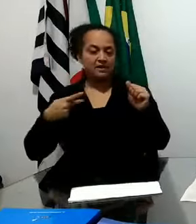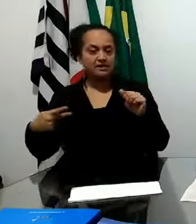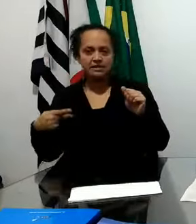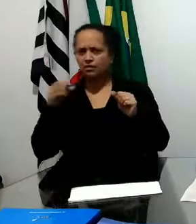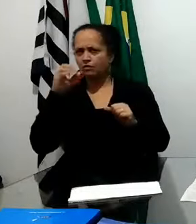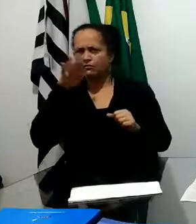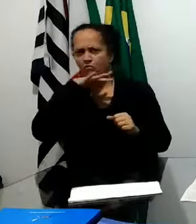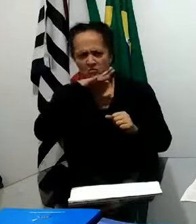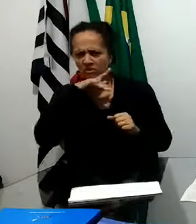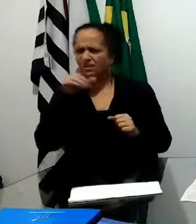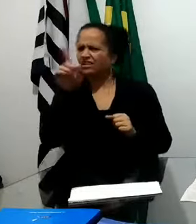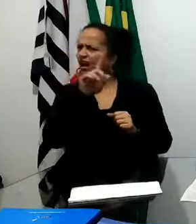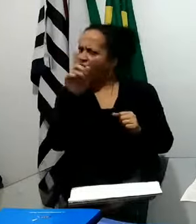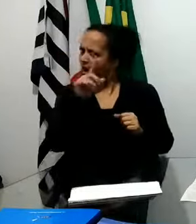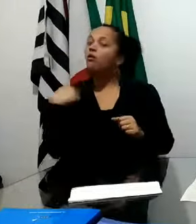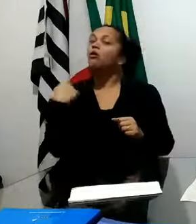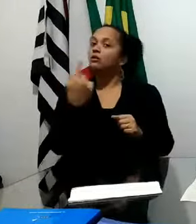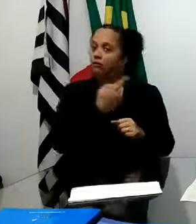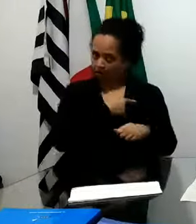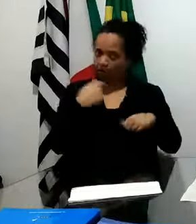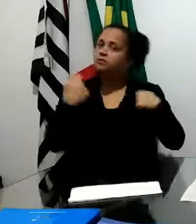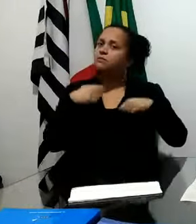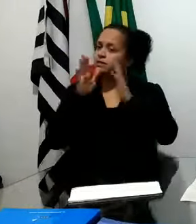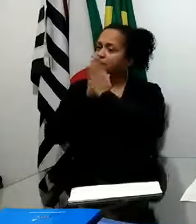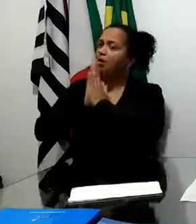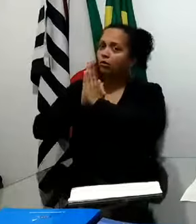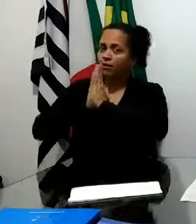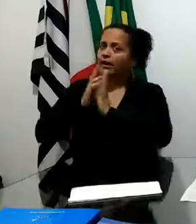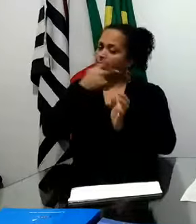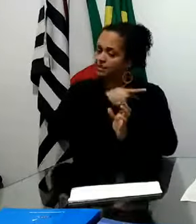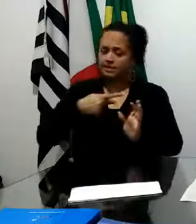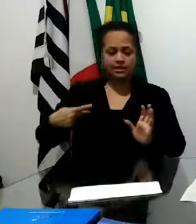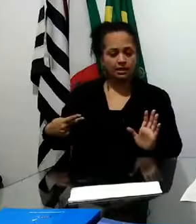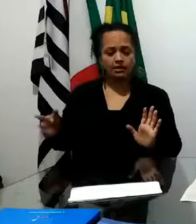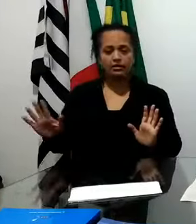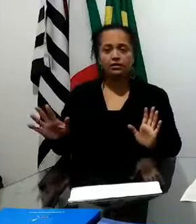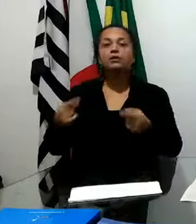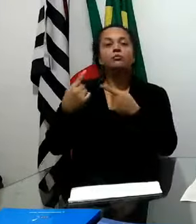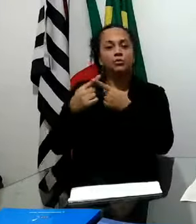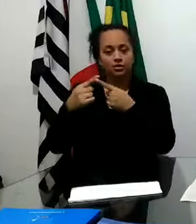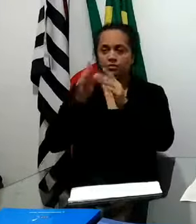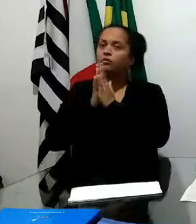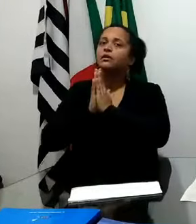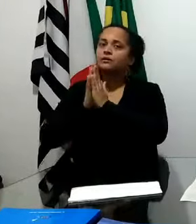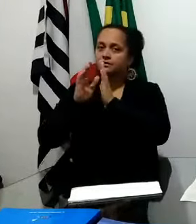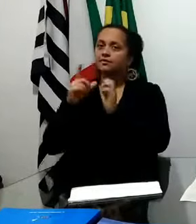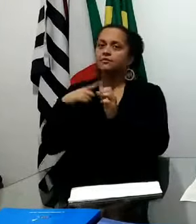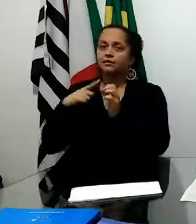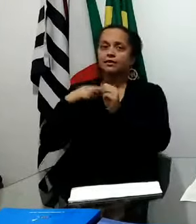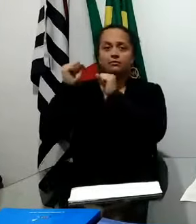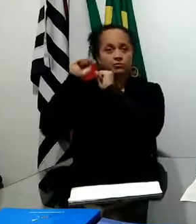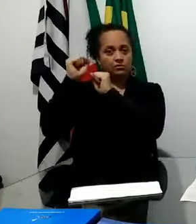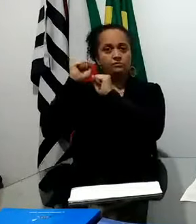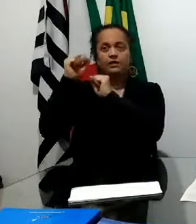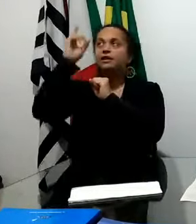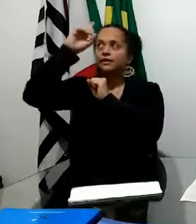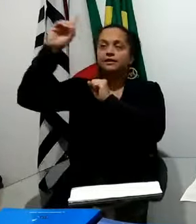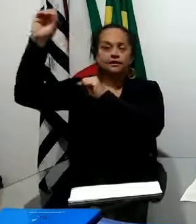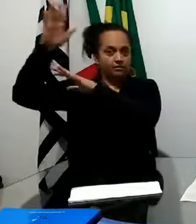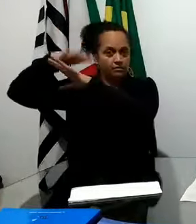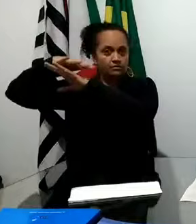oração, porque a oração tem poder e Deus vai cumprir o propósito dele. Amém? Agora, é claro, nós temos